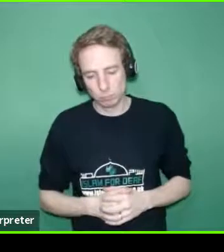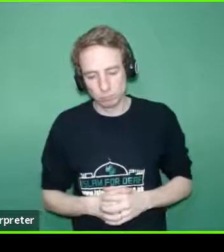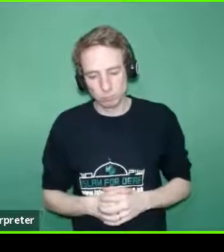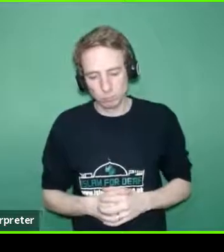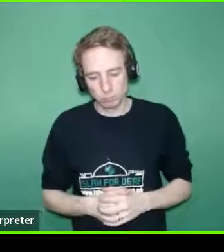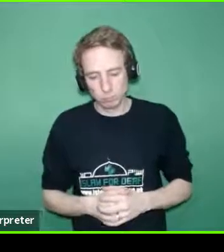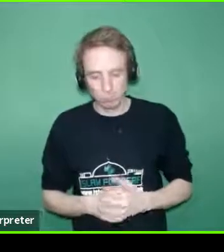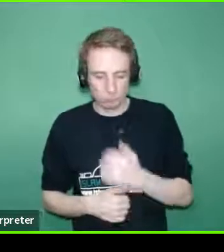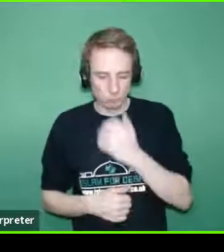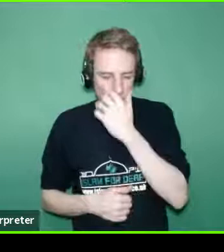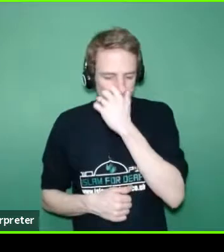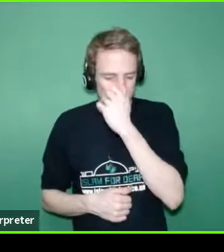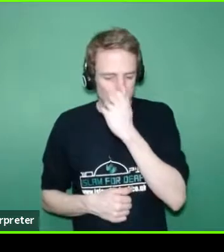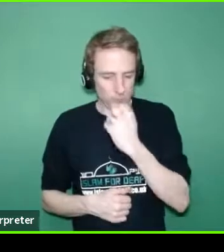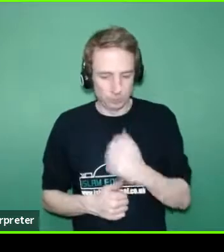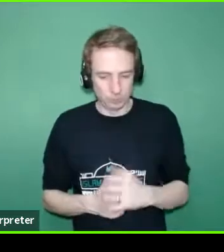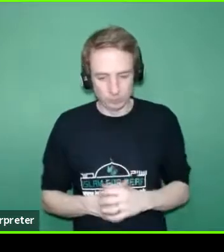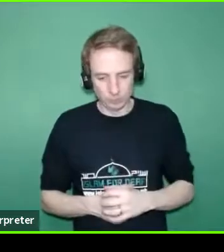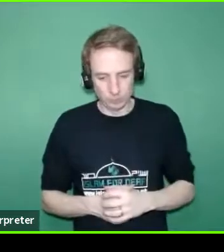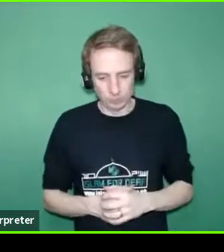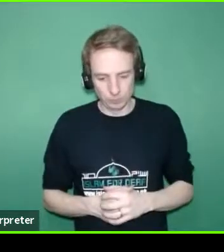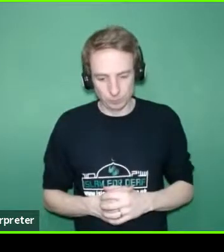نعم.